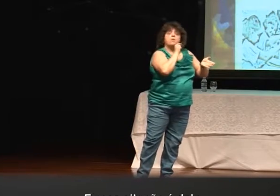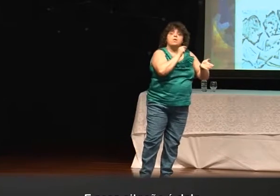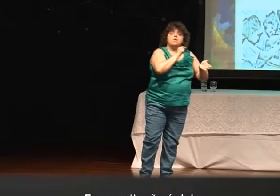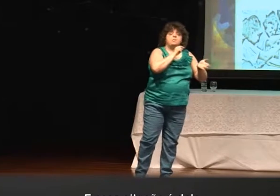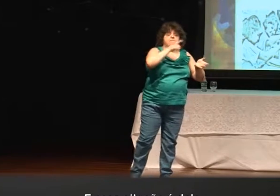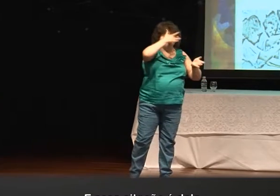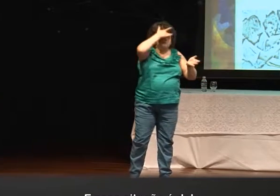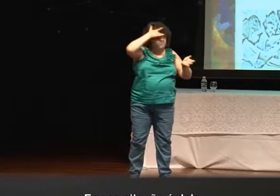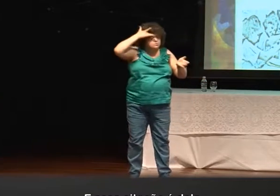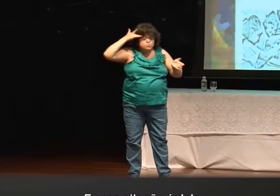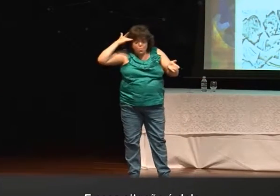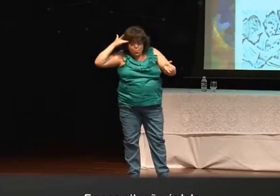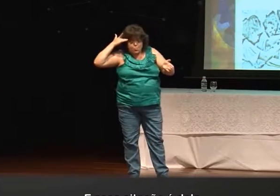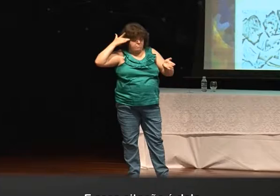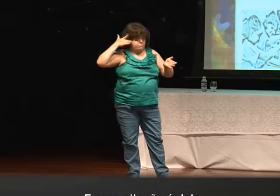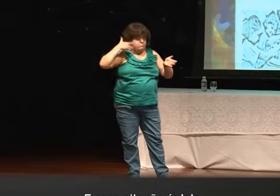E essa citação é dela.